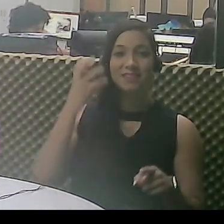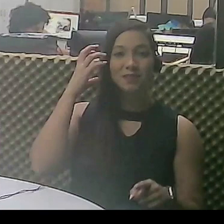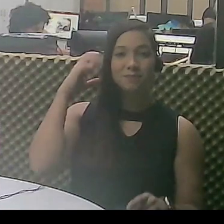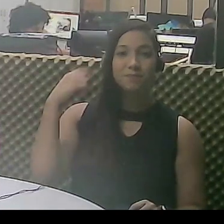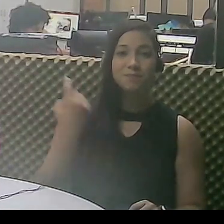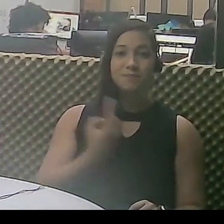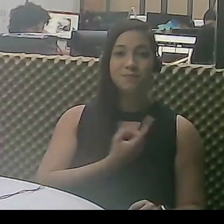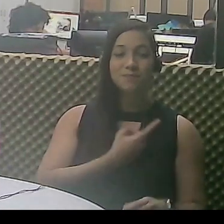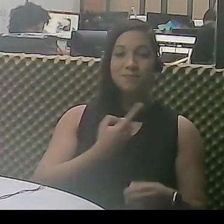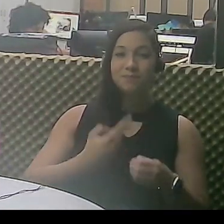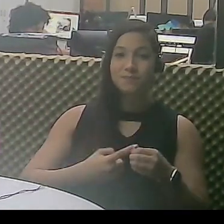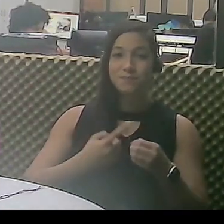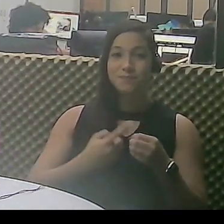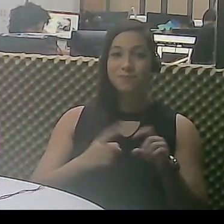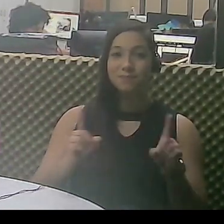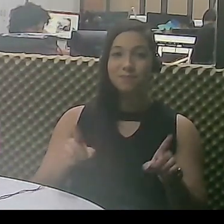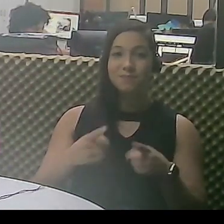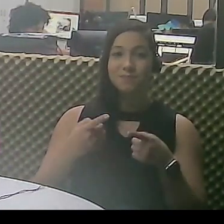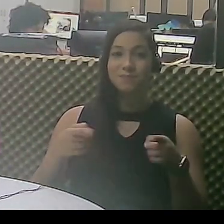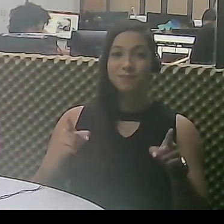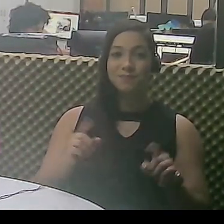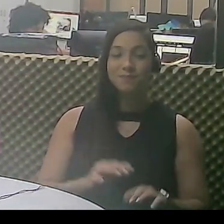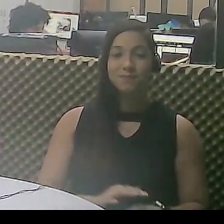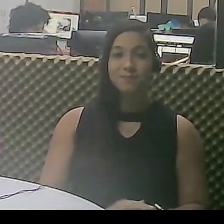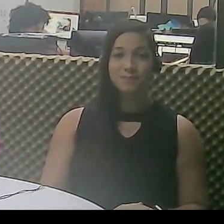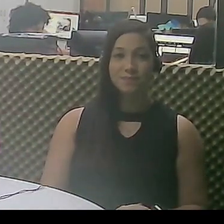Rádio Nossa Cidade.